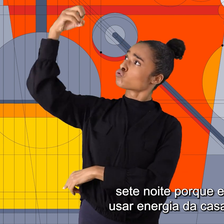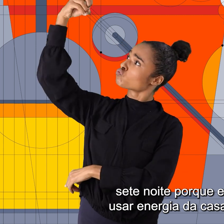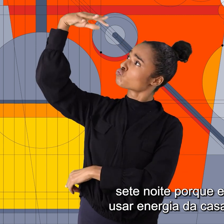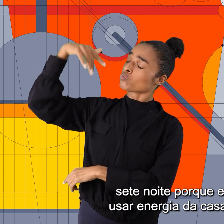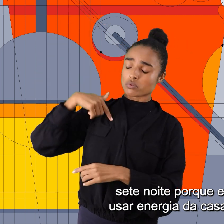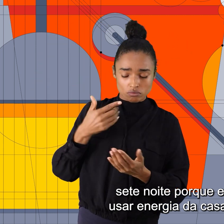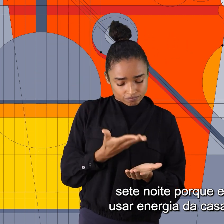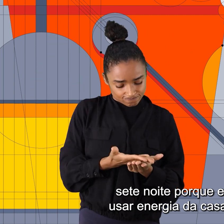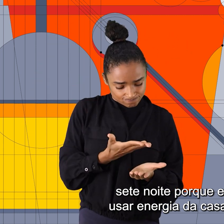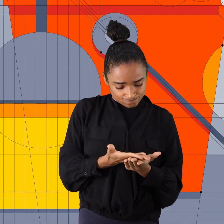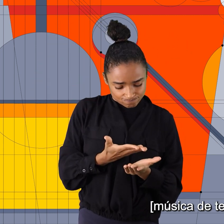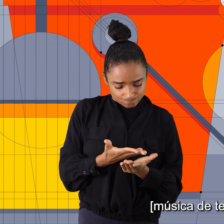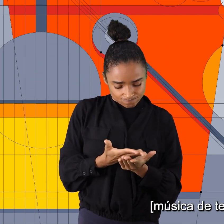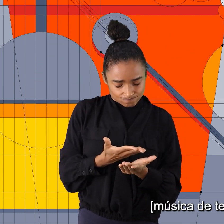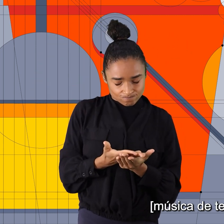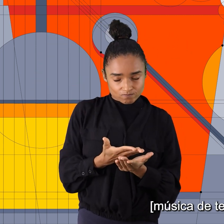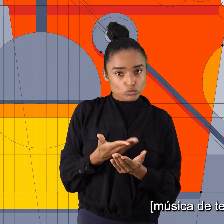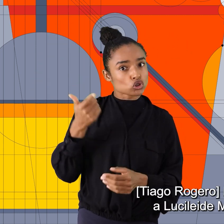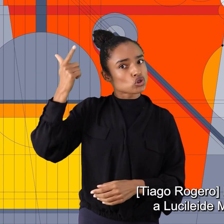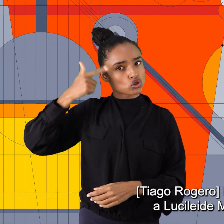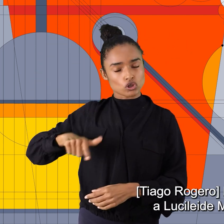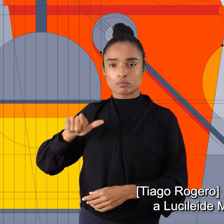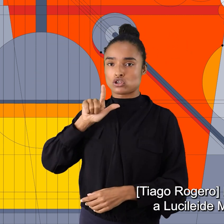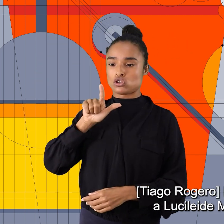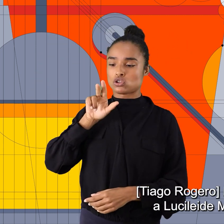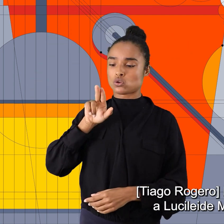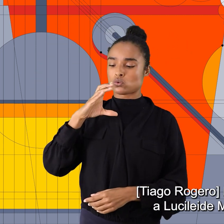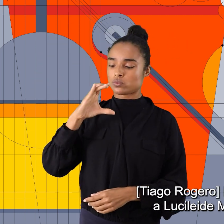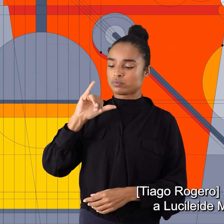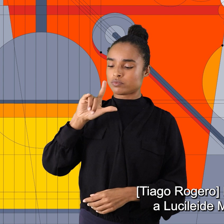a energia da casa para estudar. De novo,